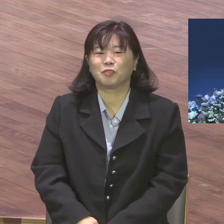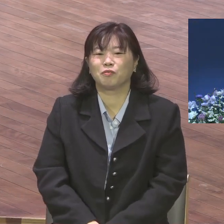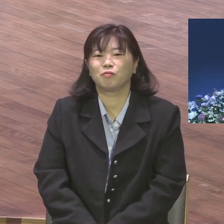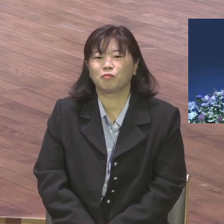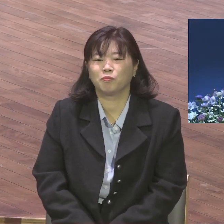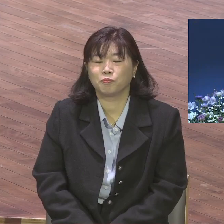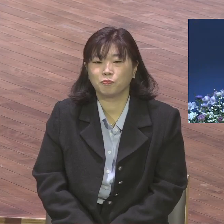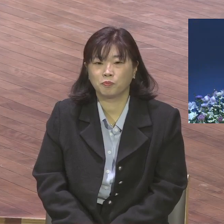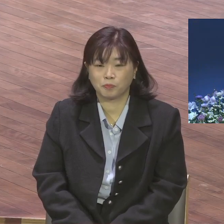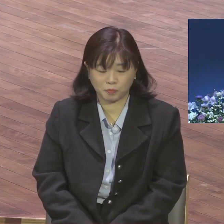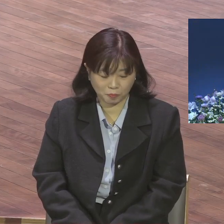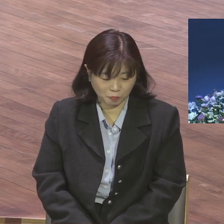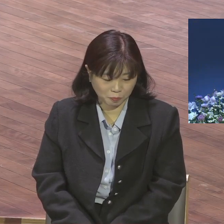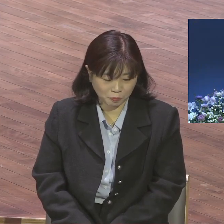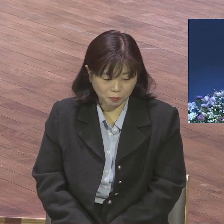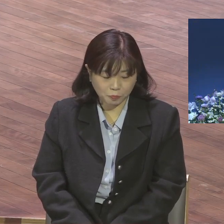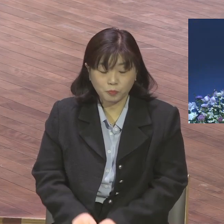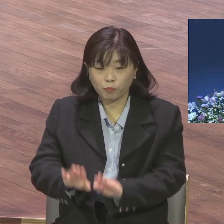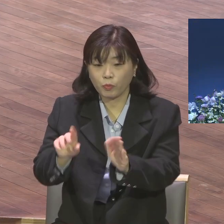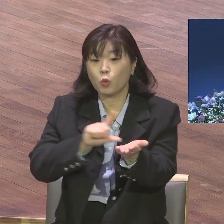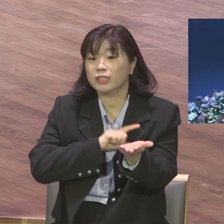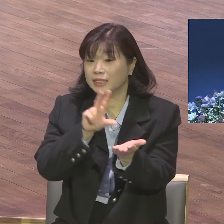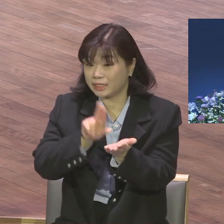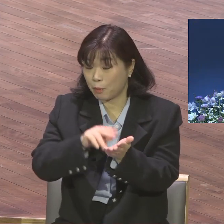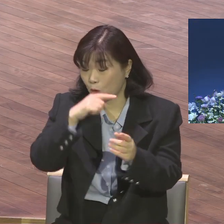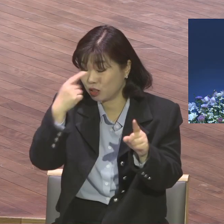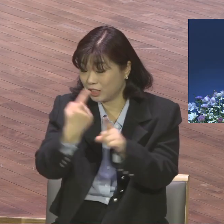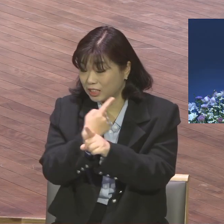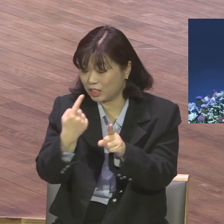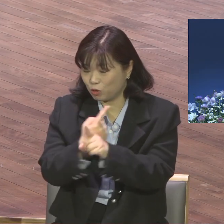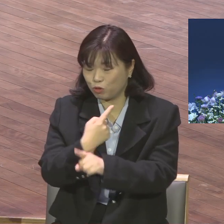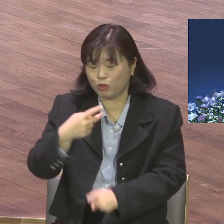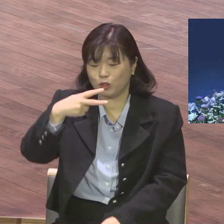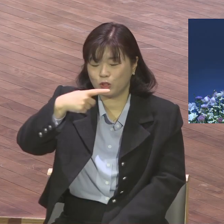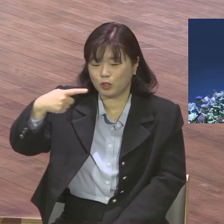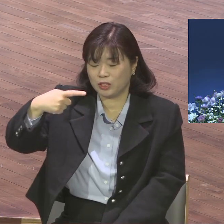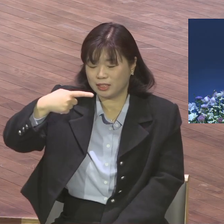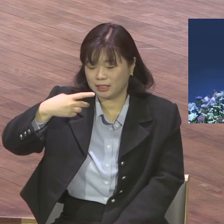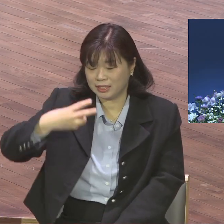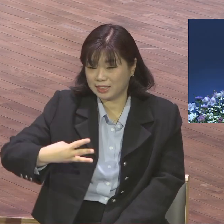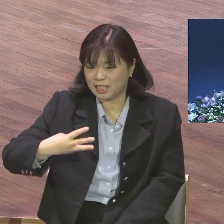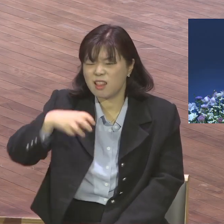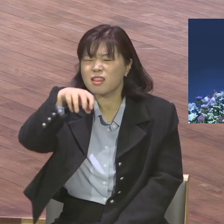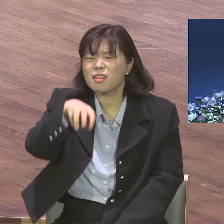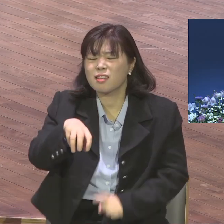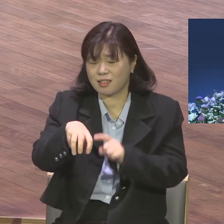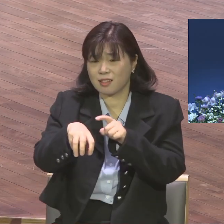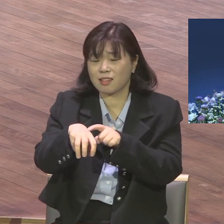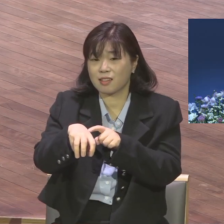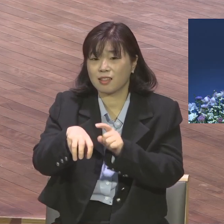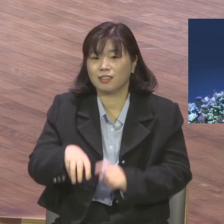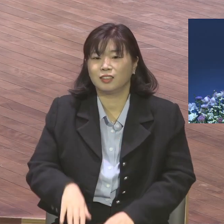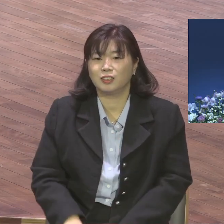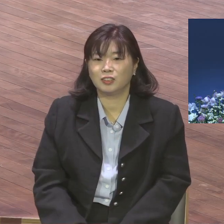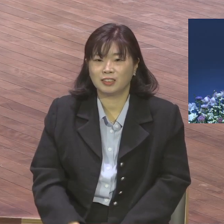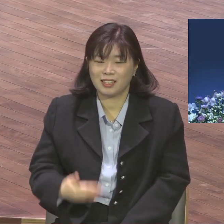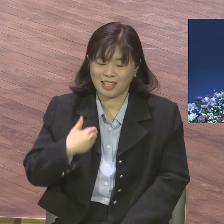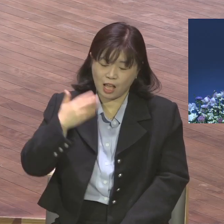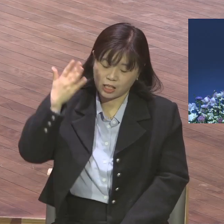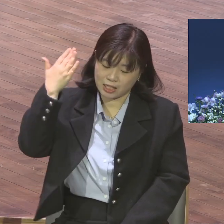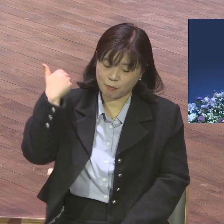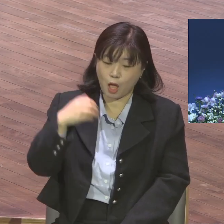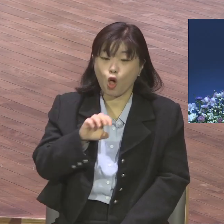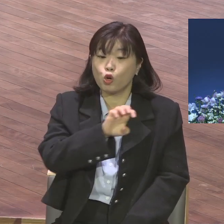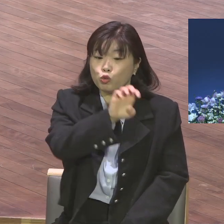이거는 말씀 가지고 치유의 뜰이란 제목으로 말씀을 드립니다. 지난 주간에 영국 런던에서 진행된 유럽